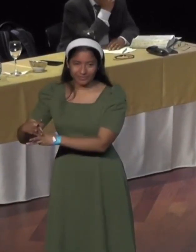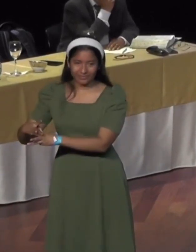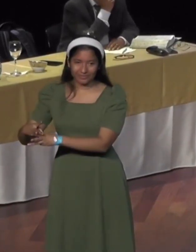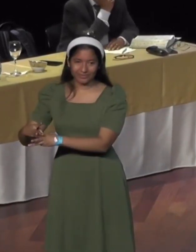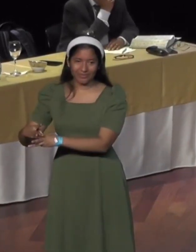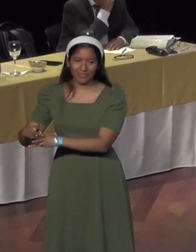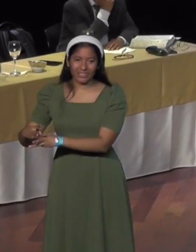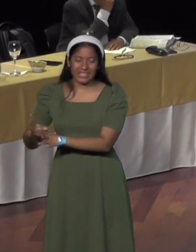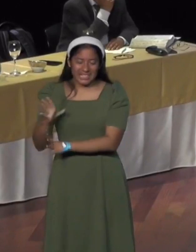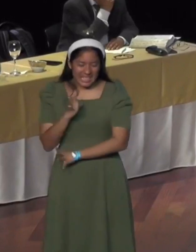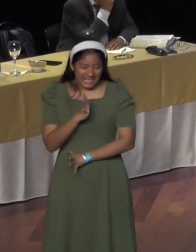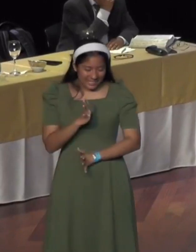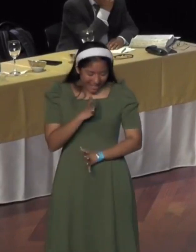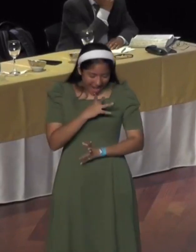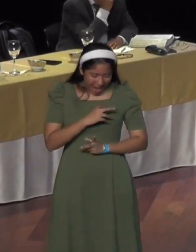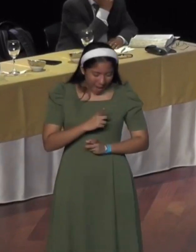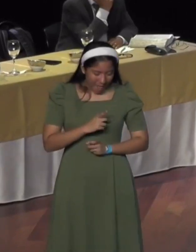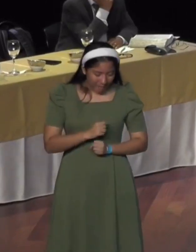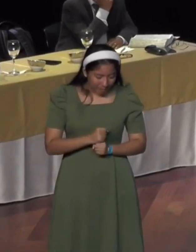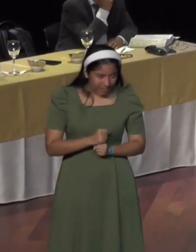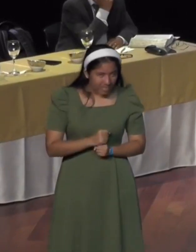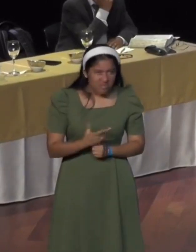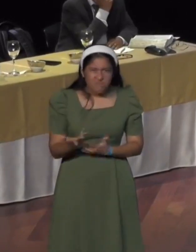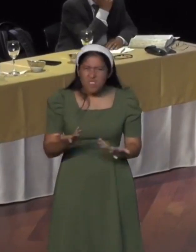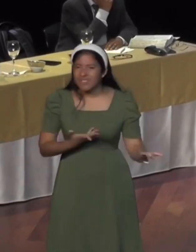Tiene hambre el mundo entero.